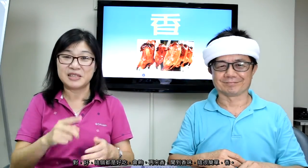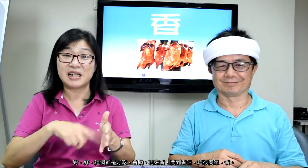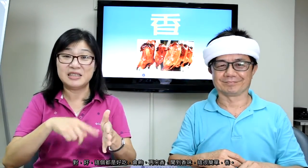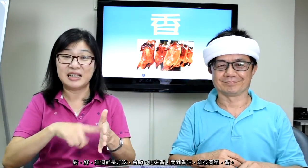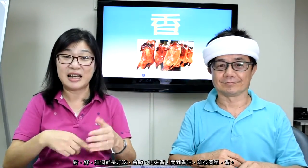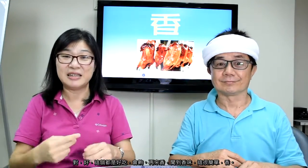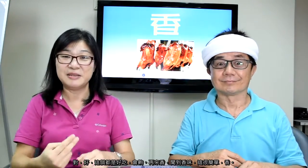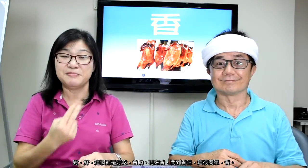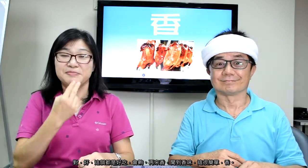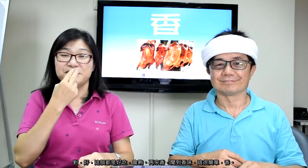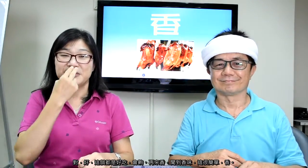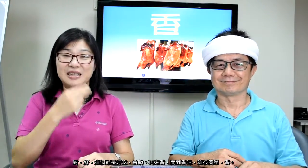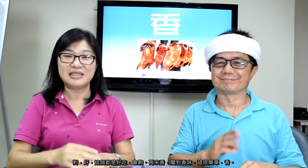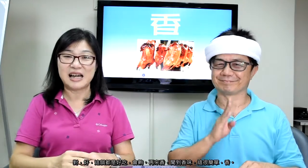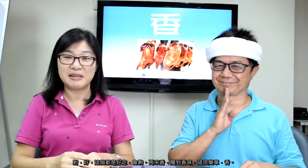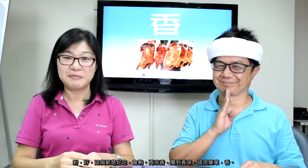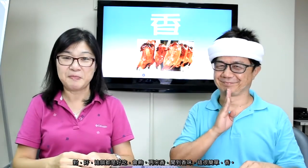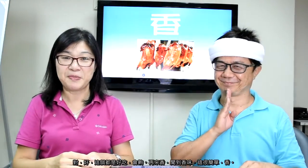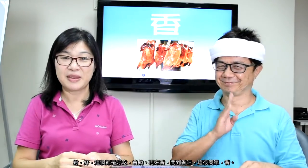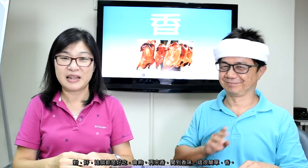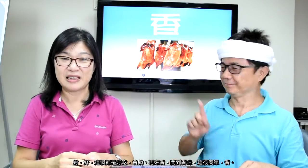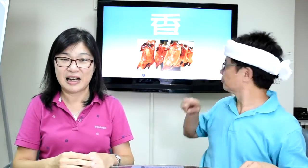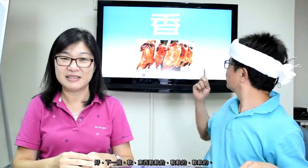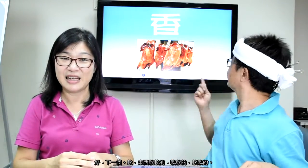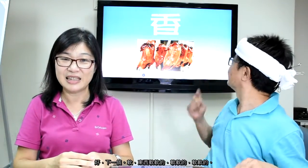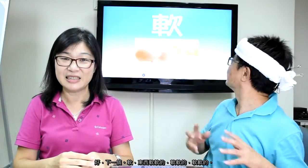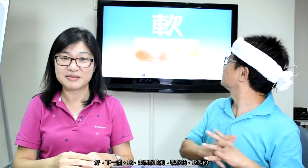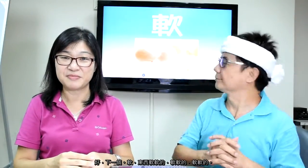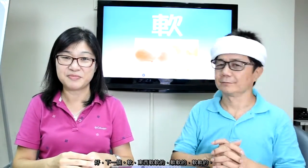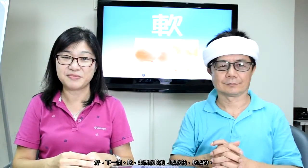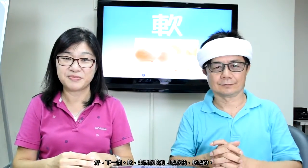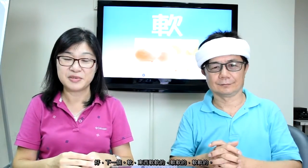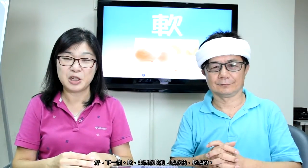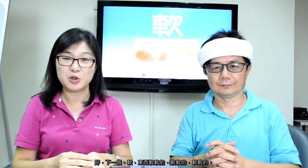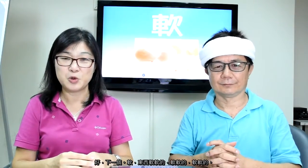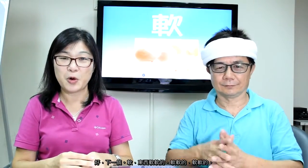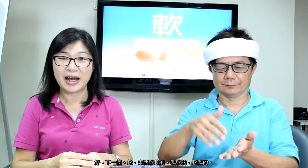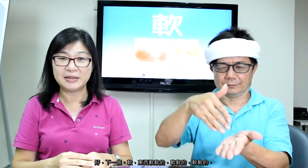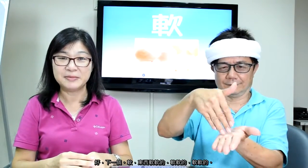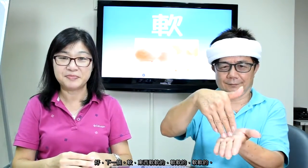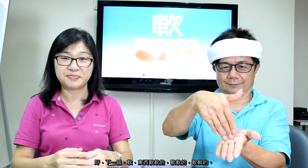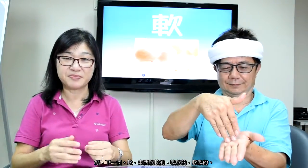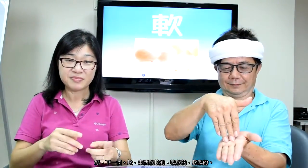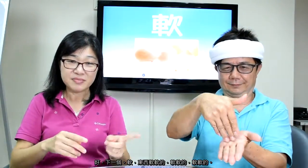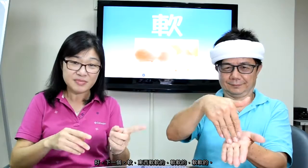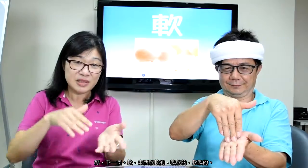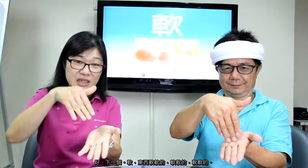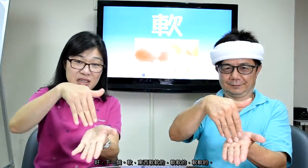这个很简单，香。好，下一个，软，